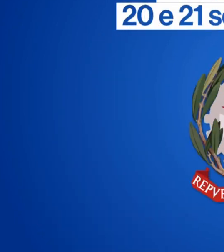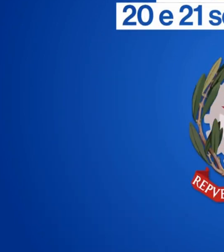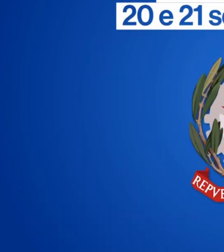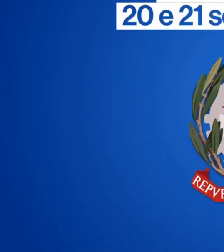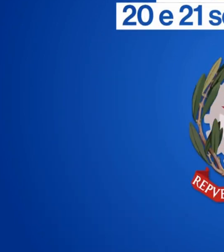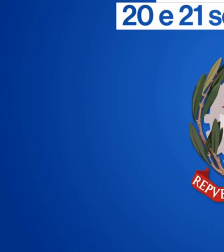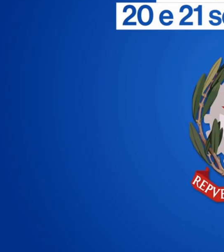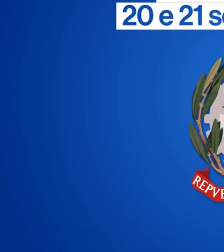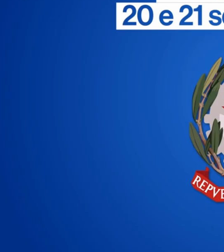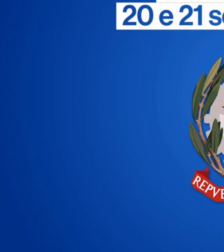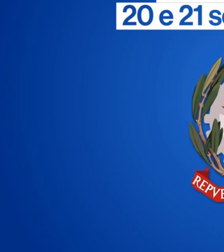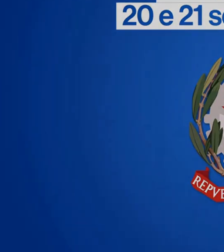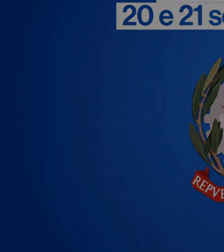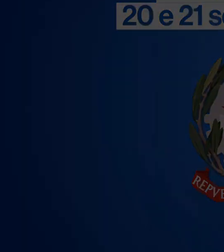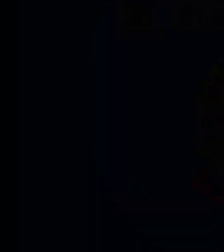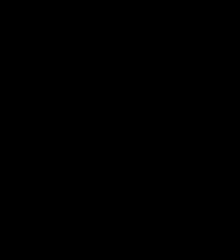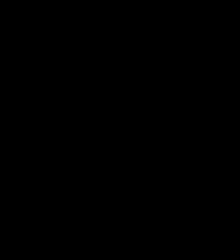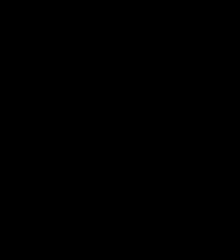Grazie.